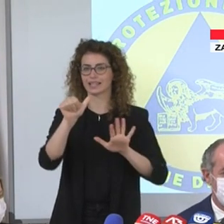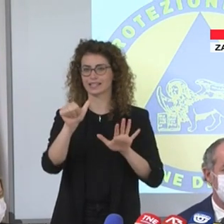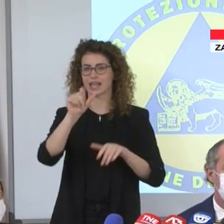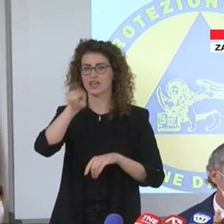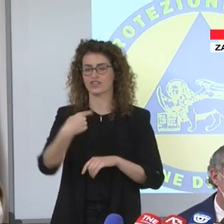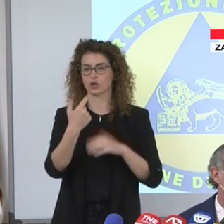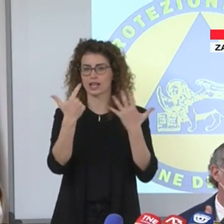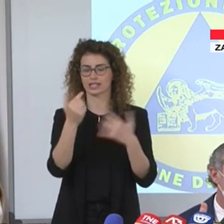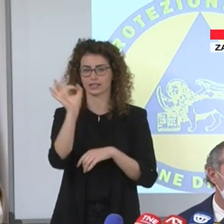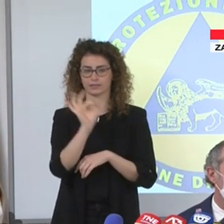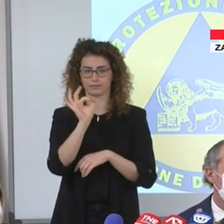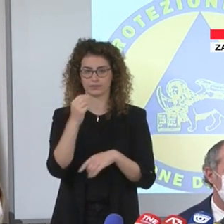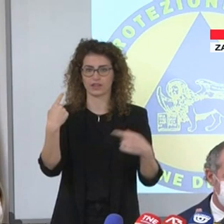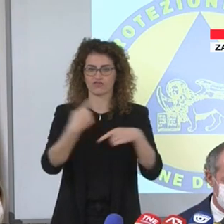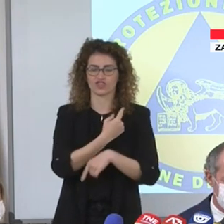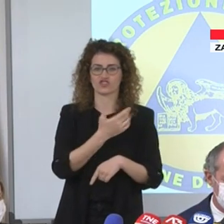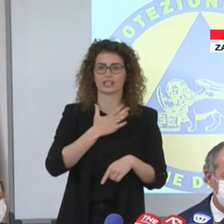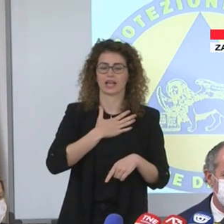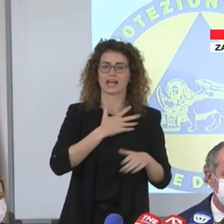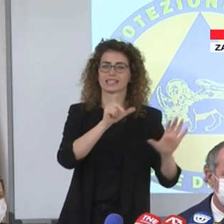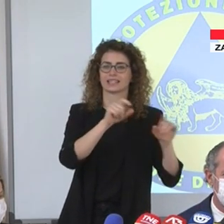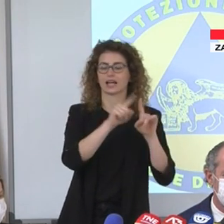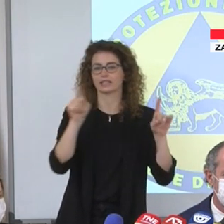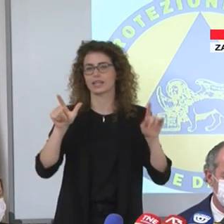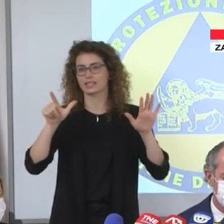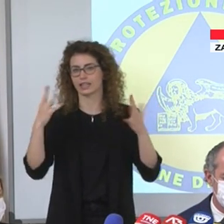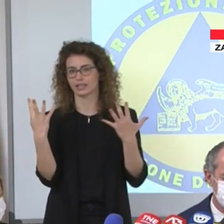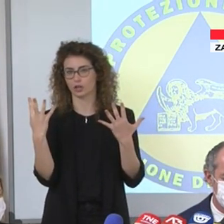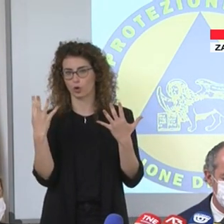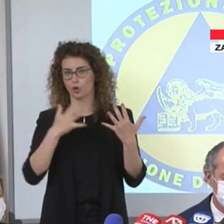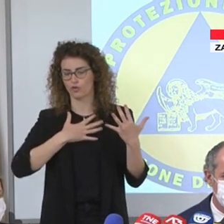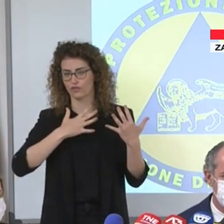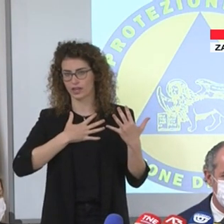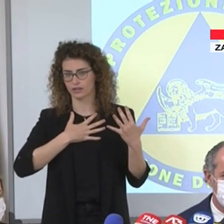96,7%. Dai 70 ai 79 anni,